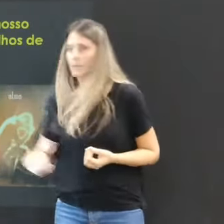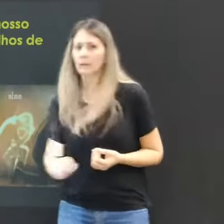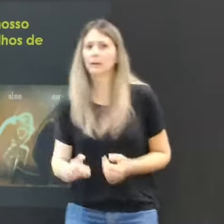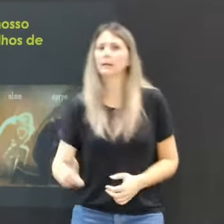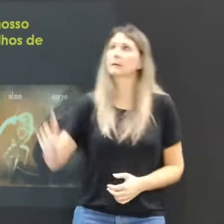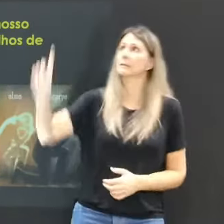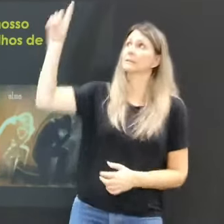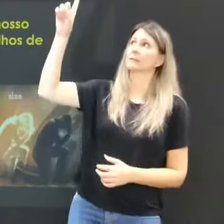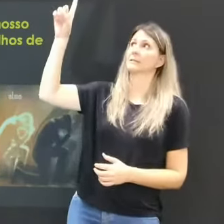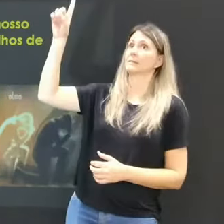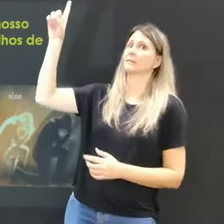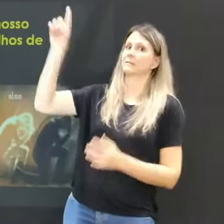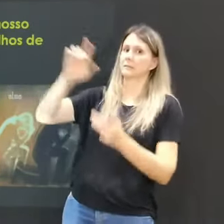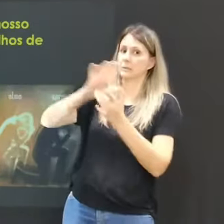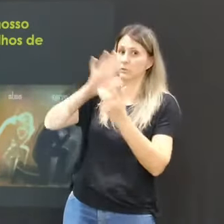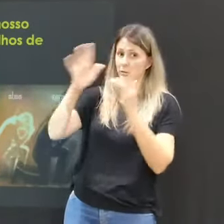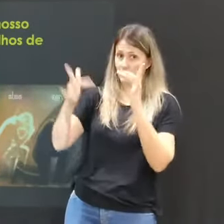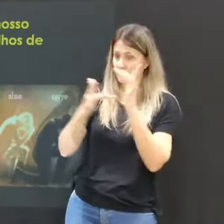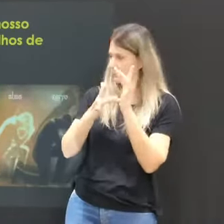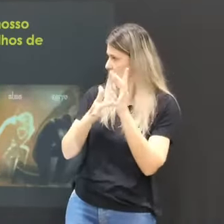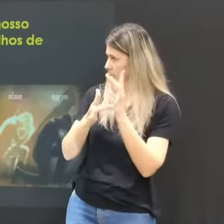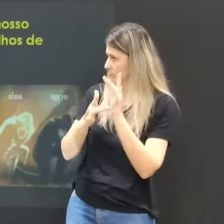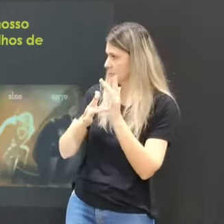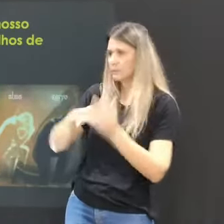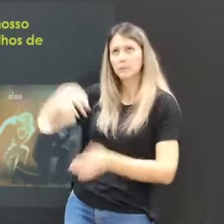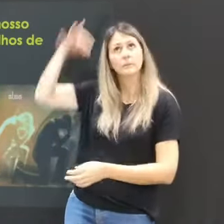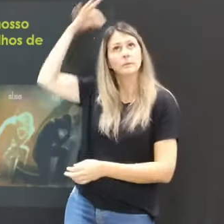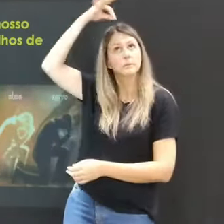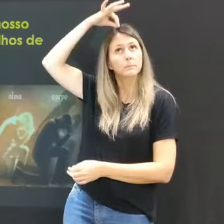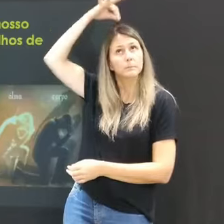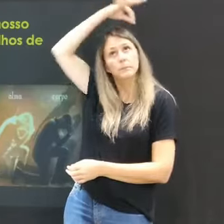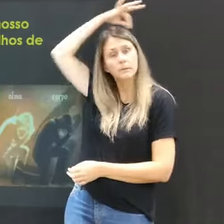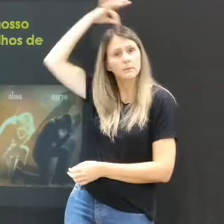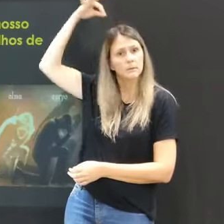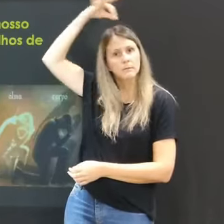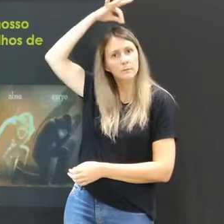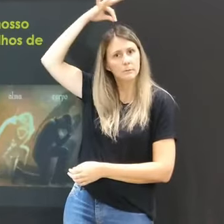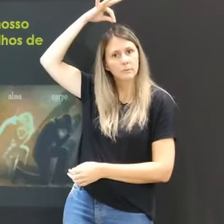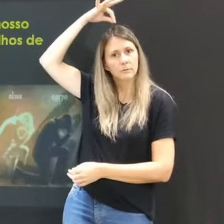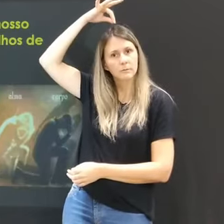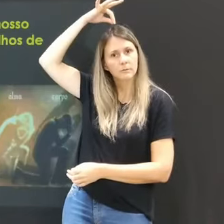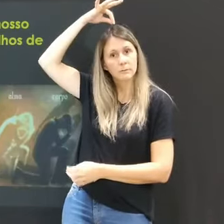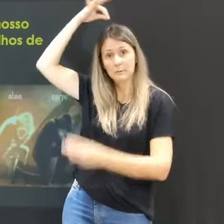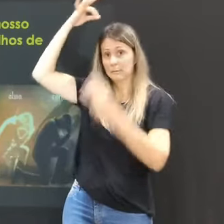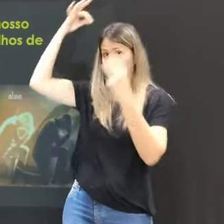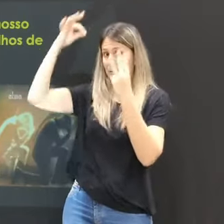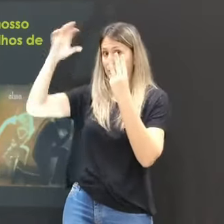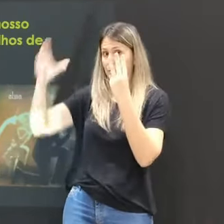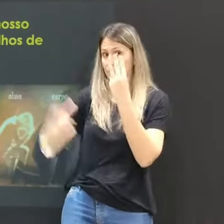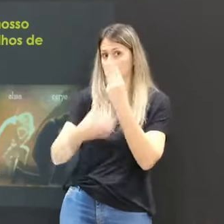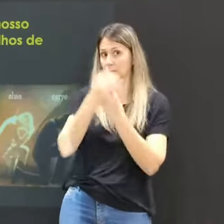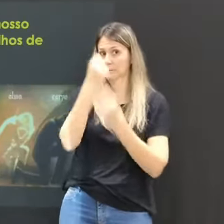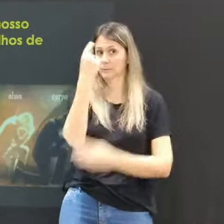E o de baixo é Deus, Jesus e o Espírito Santo. É a Trindade de Deus. Ó, são 3 em